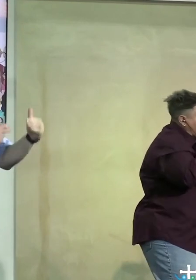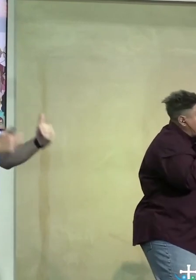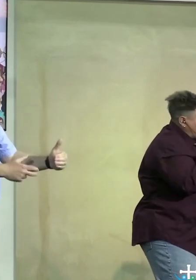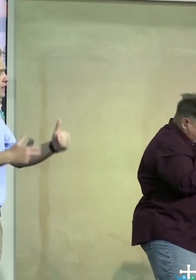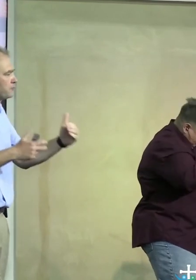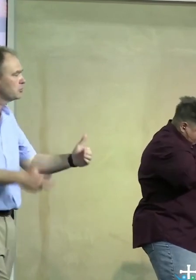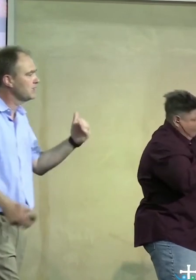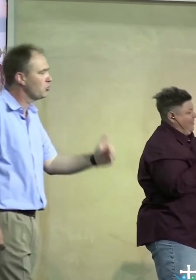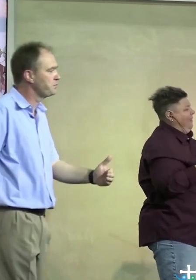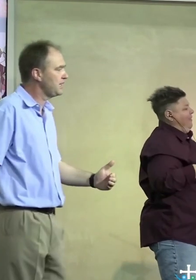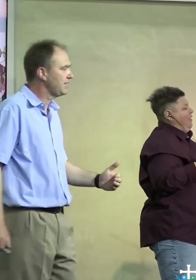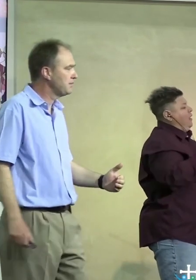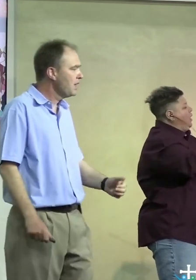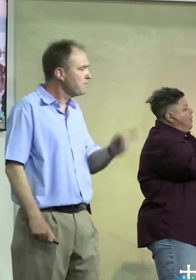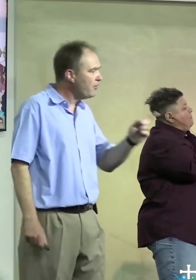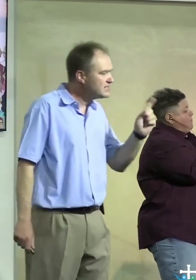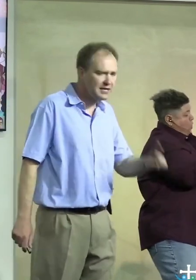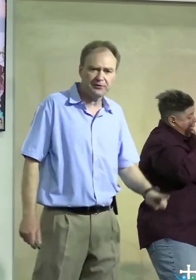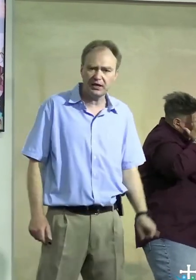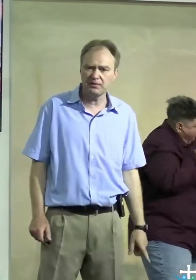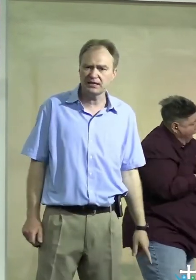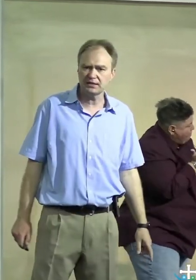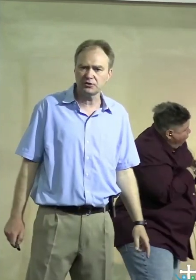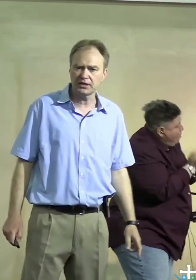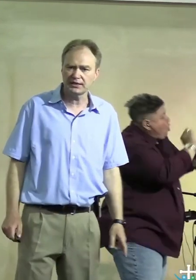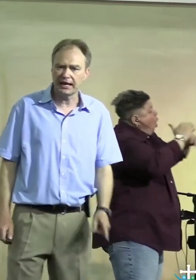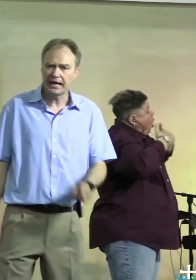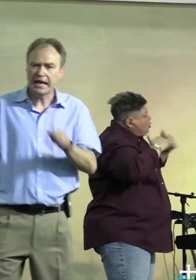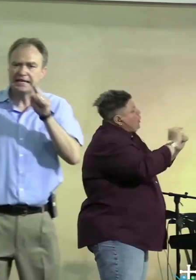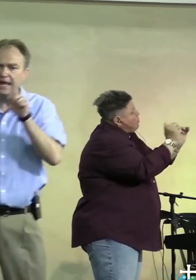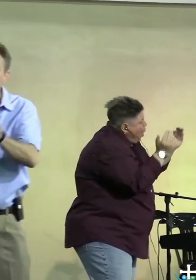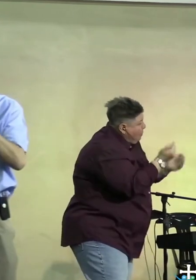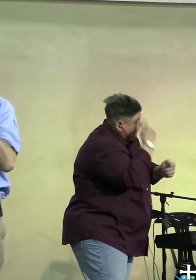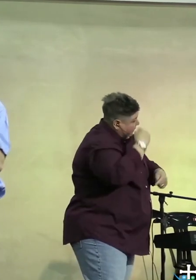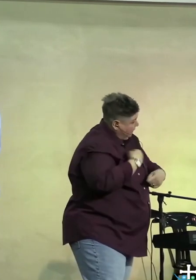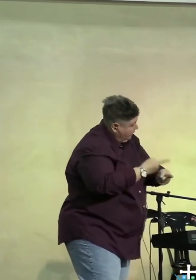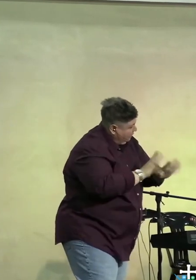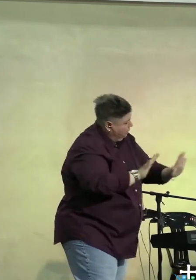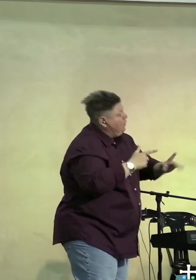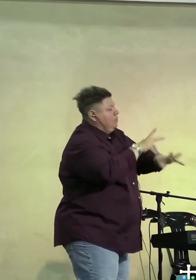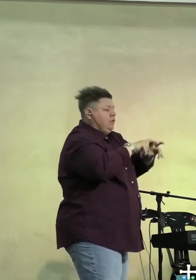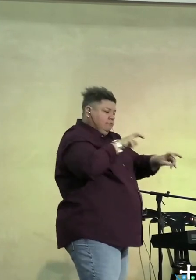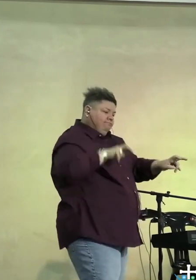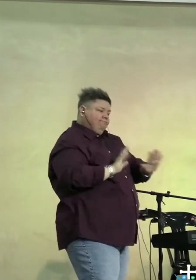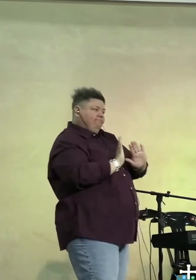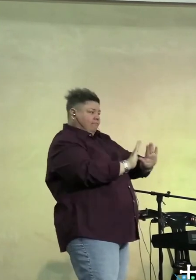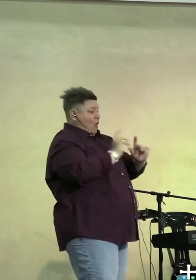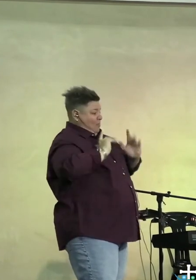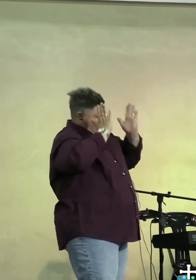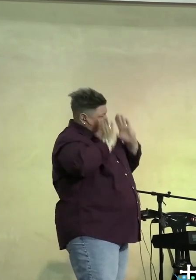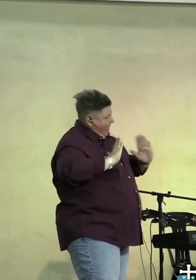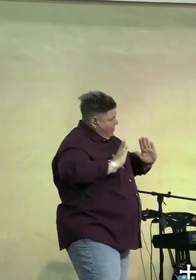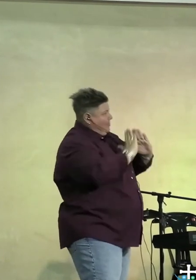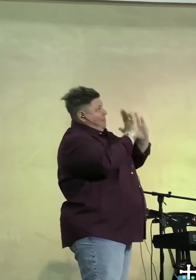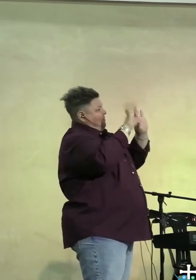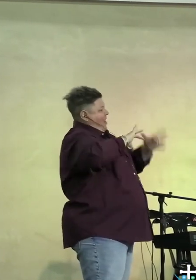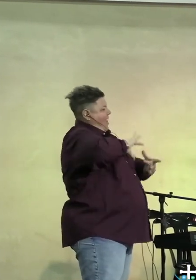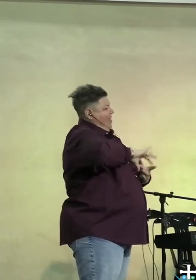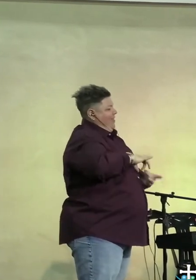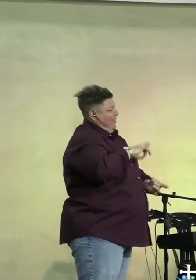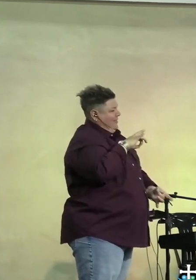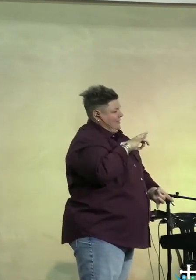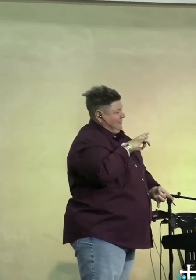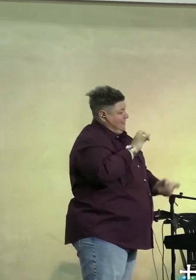nie onverantwoordelik optree nie. Paulus sê vir die gemeente in Korinthe, jy is 'n tempel van die Heilige Gees.